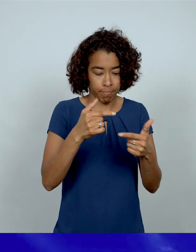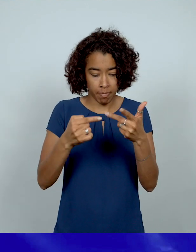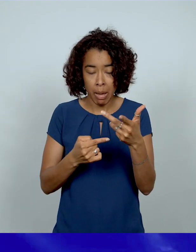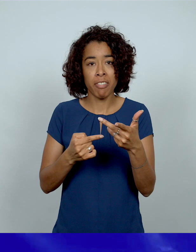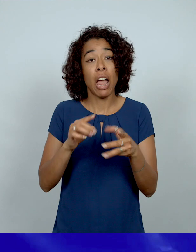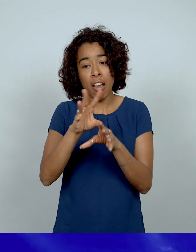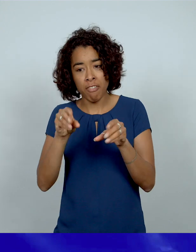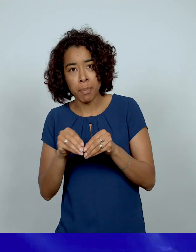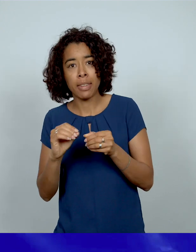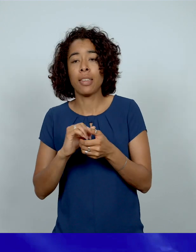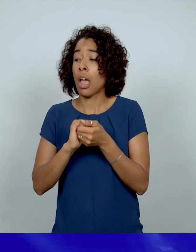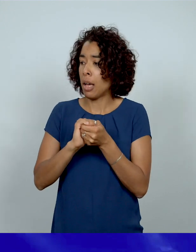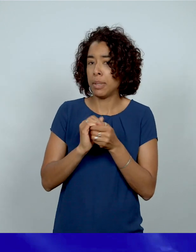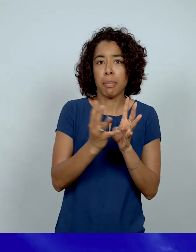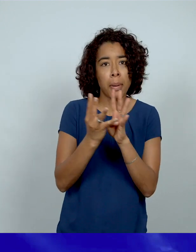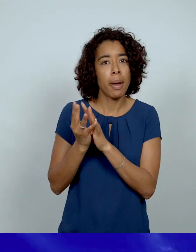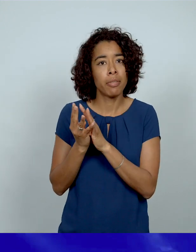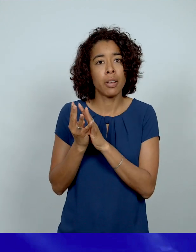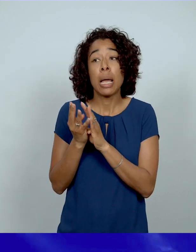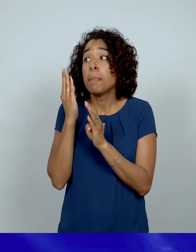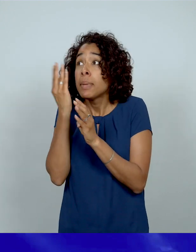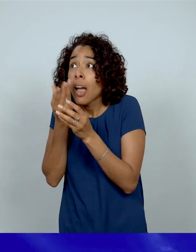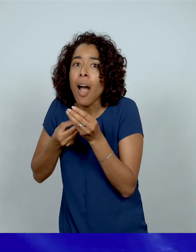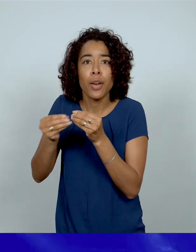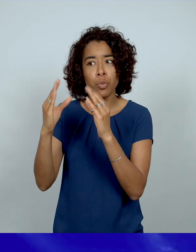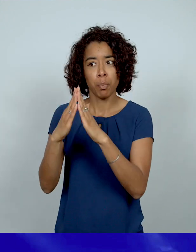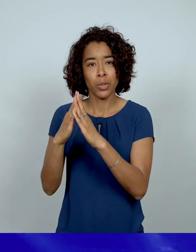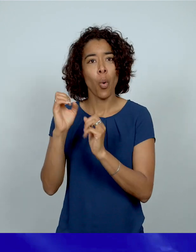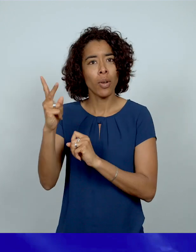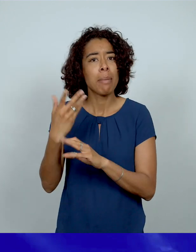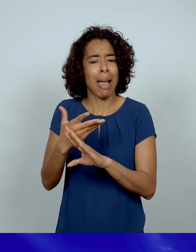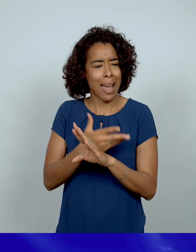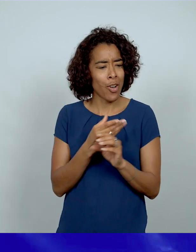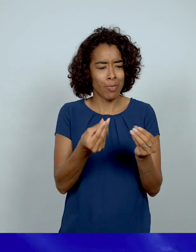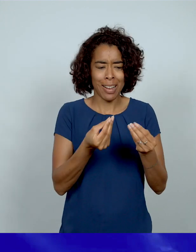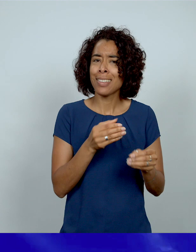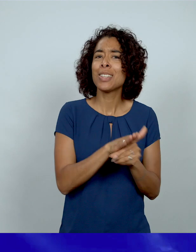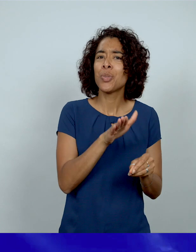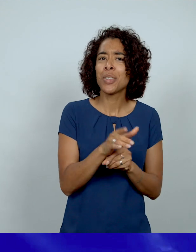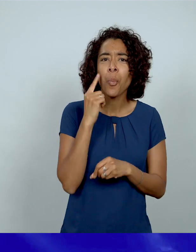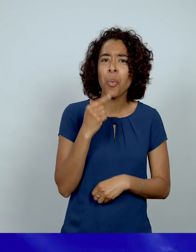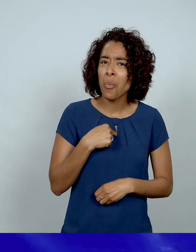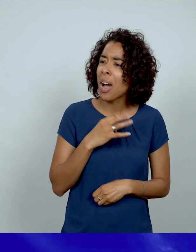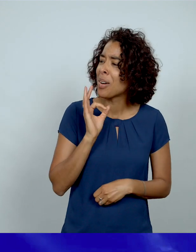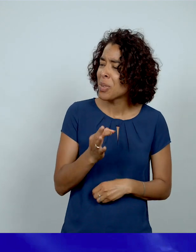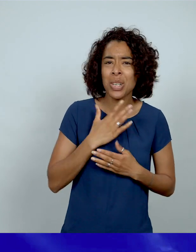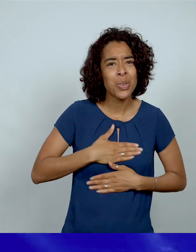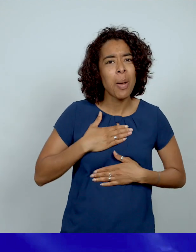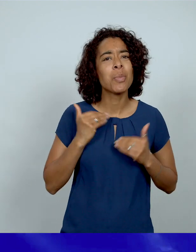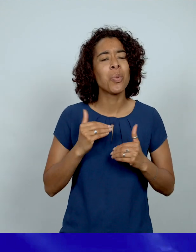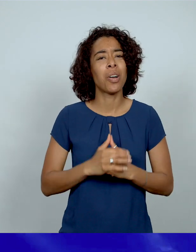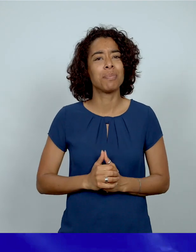mon foyer, et sur mon foyer, peut-être après j'aurai une belle maison ou pas, mais je serai heureux parce que j'ai un bon foyer. Que Dieu vous bénisse les